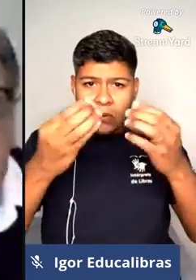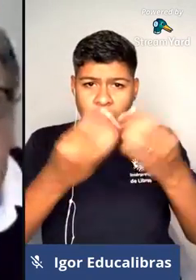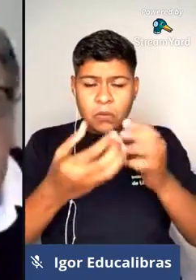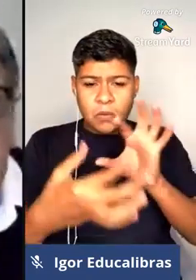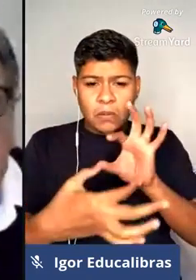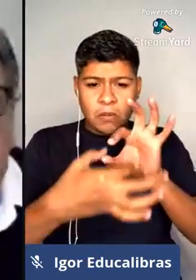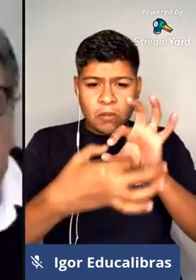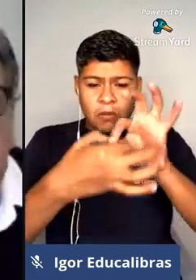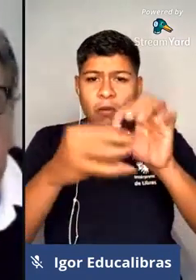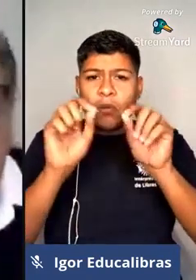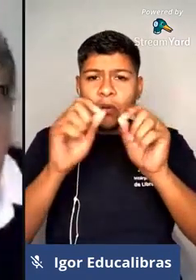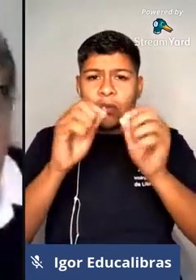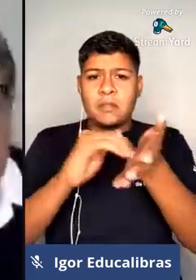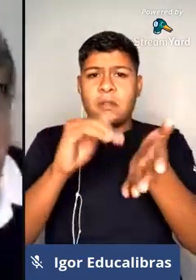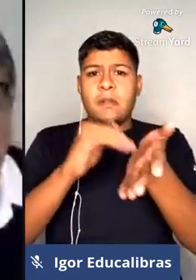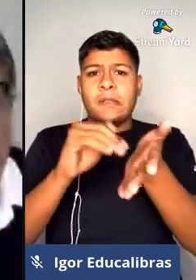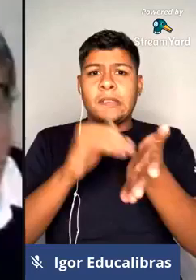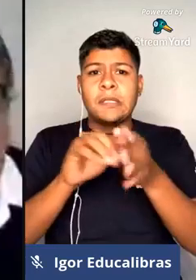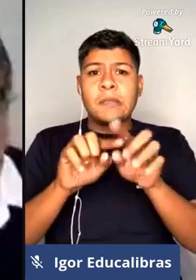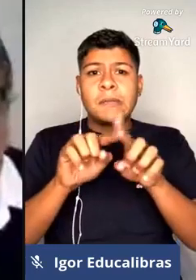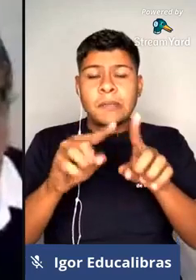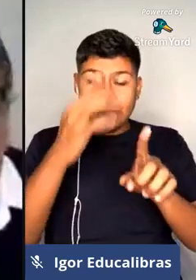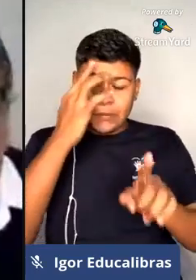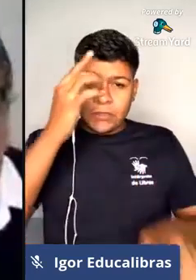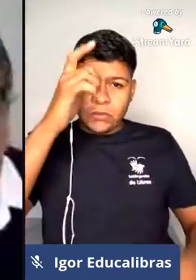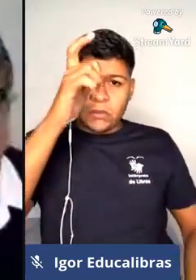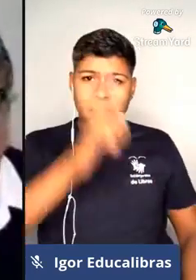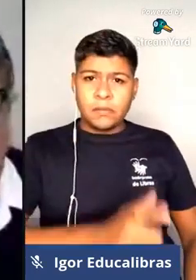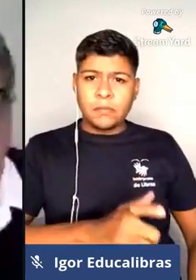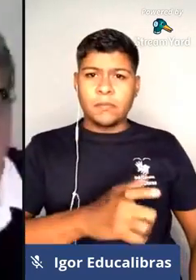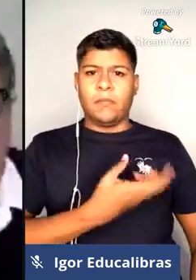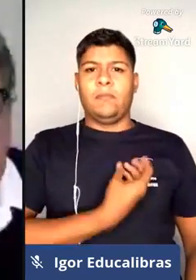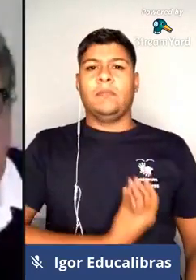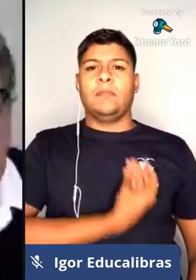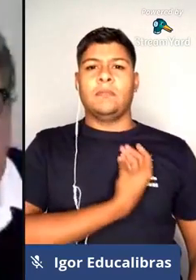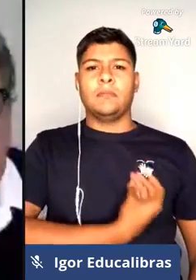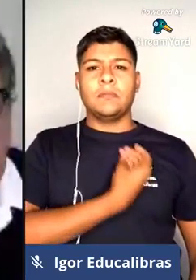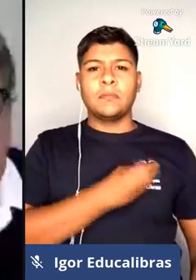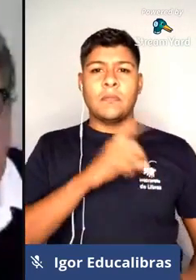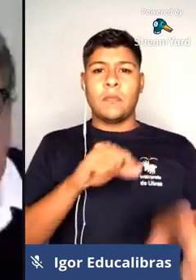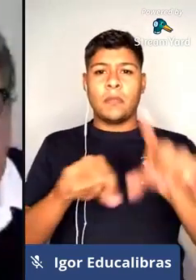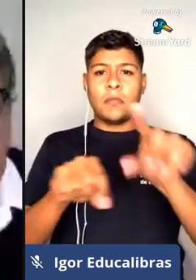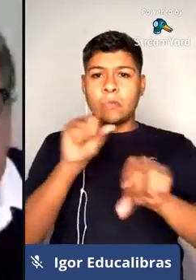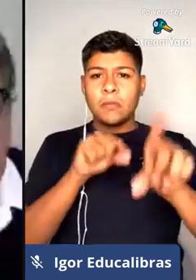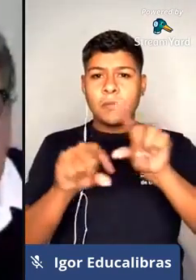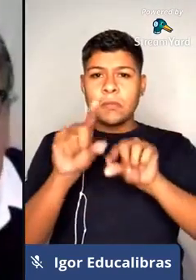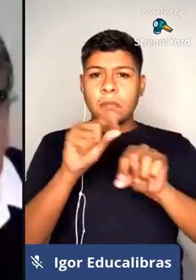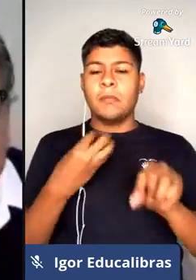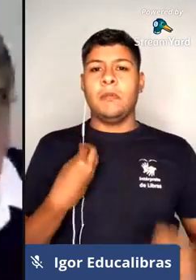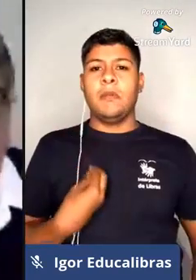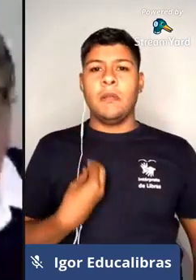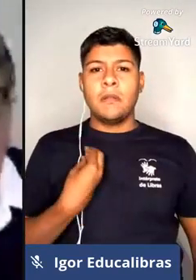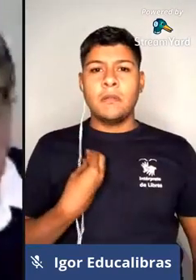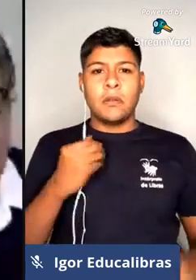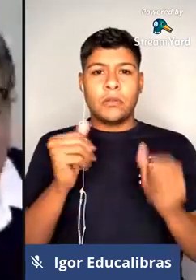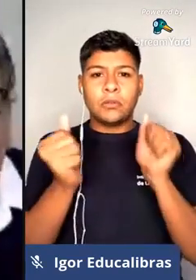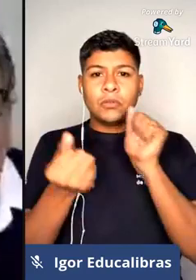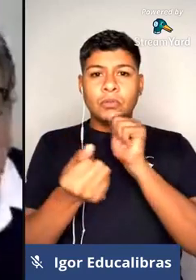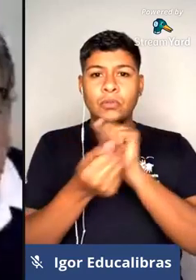ligados à secretaria. Mas o ente público, o ente decisor, que é o executivo, que